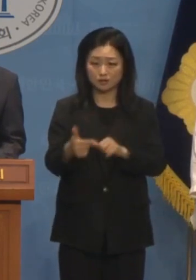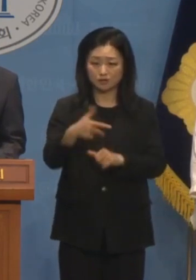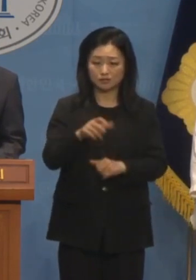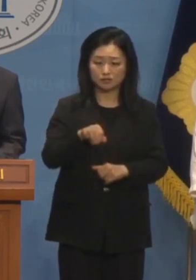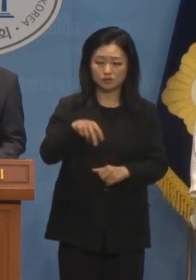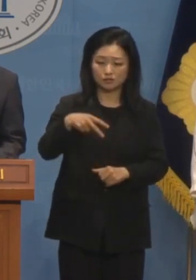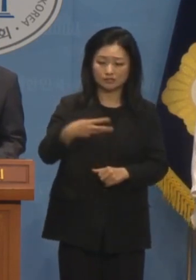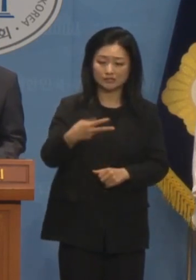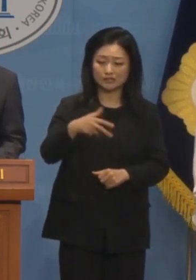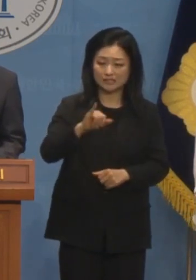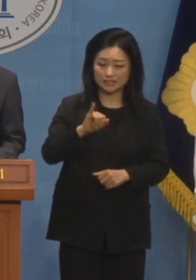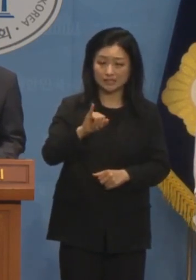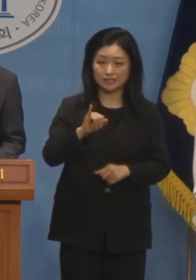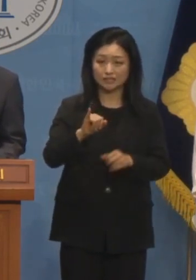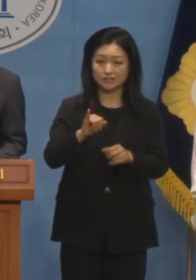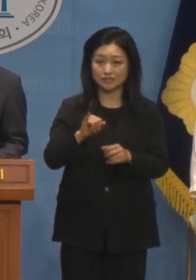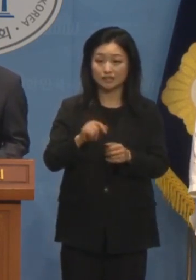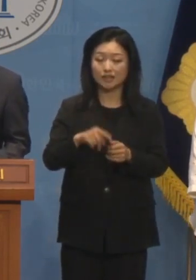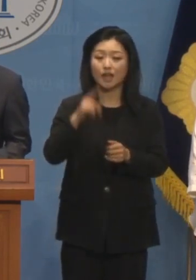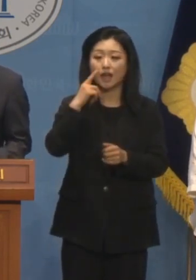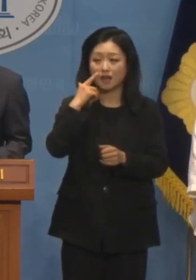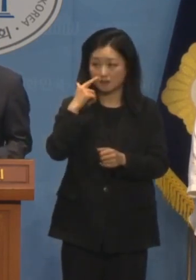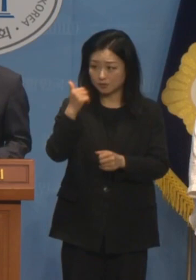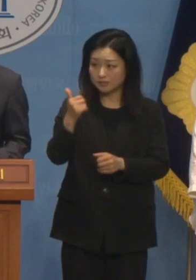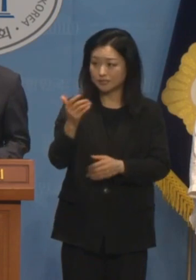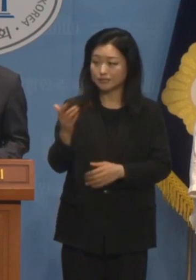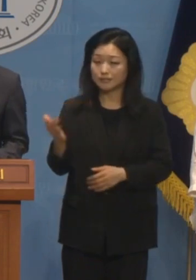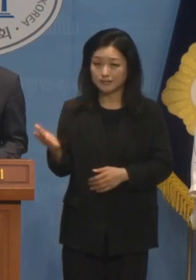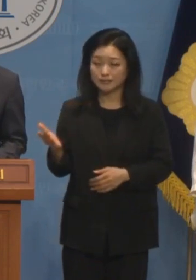씨 아버지이신 정금석 님입니다.